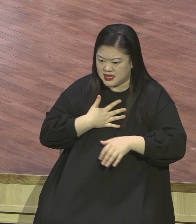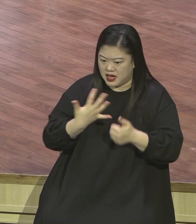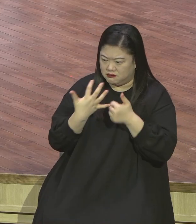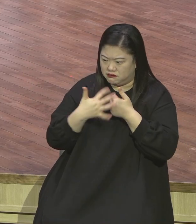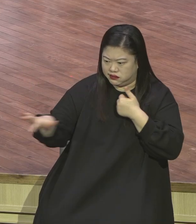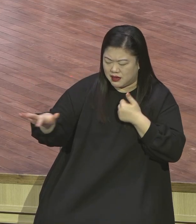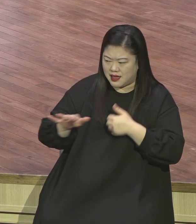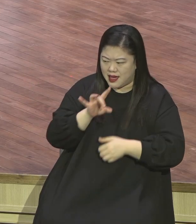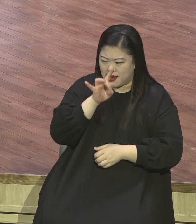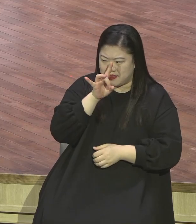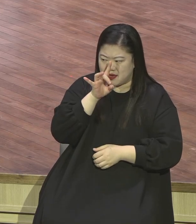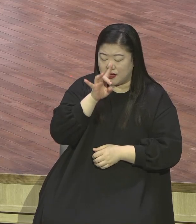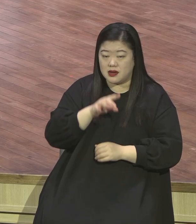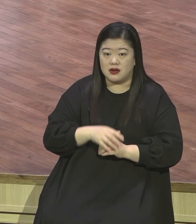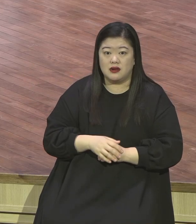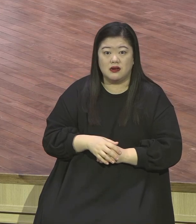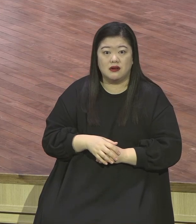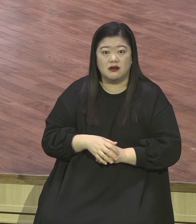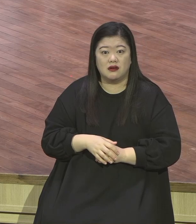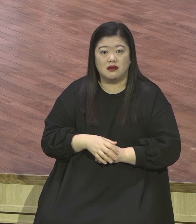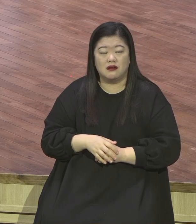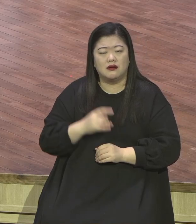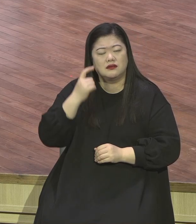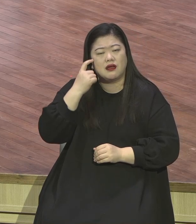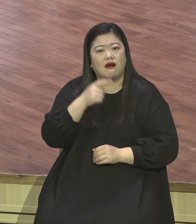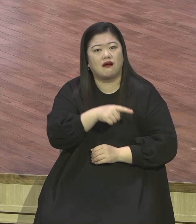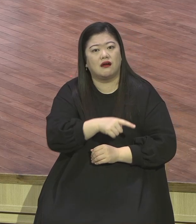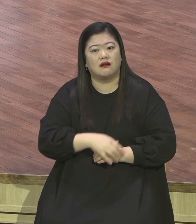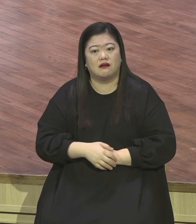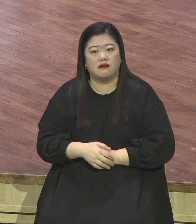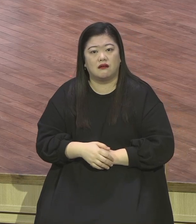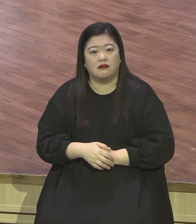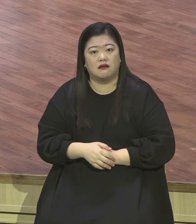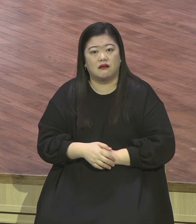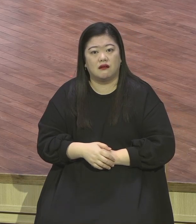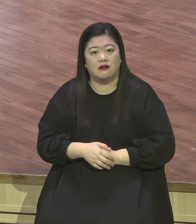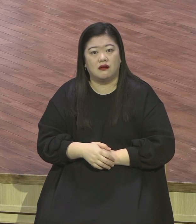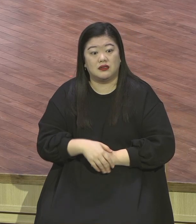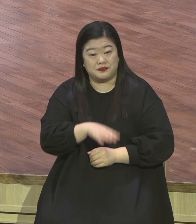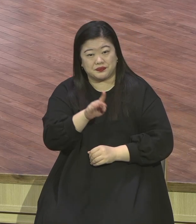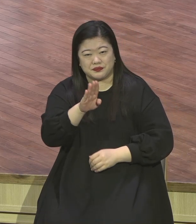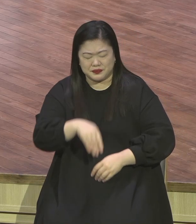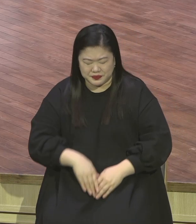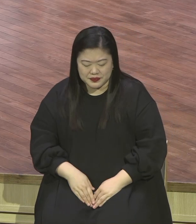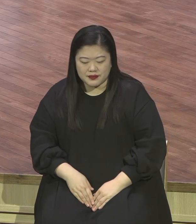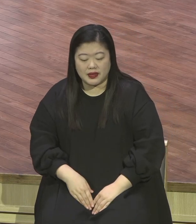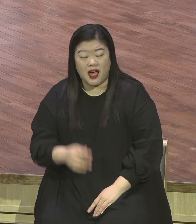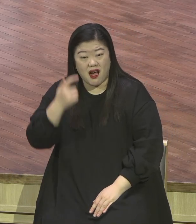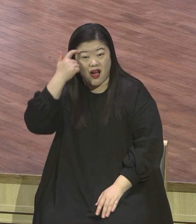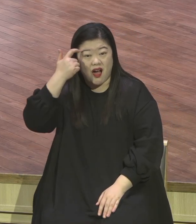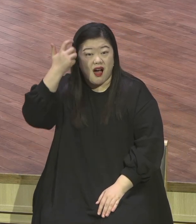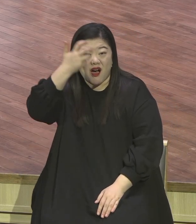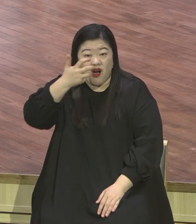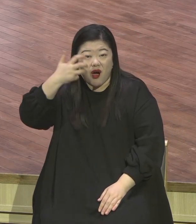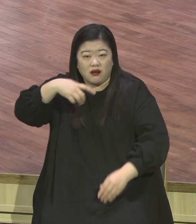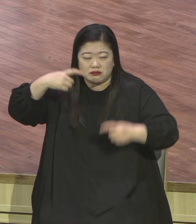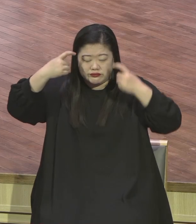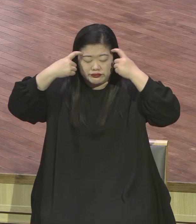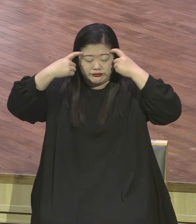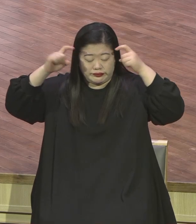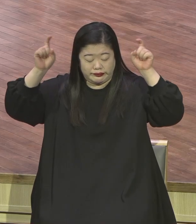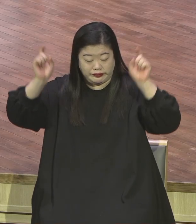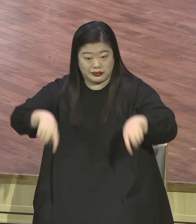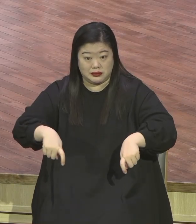이 화임맞은 양심들은요 바른말을 해줘도 못 알아들어요. 그걸 겁해버립니다.